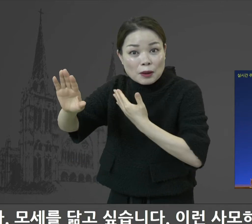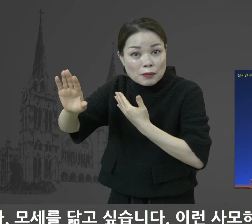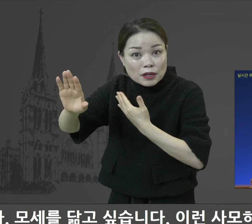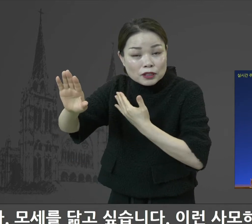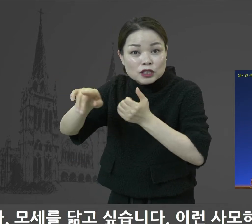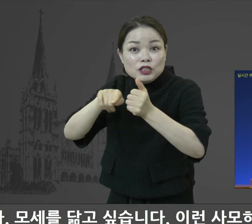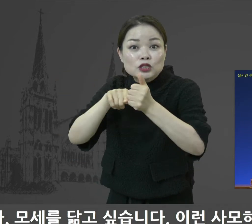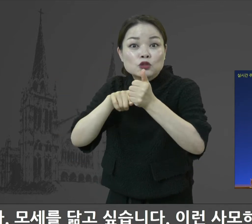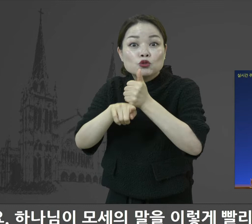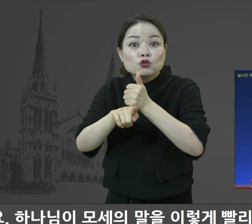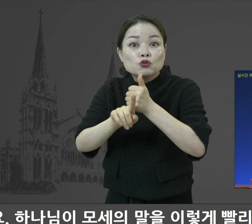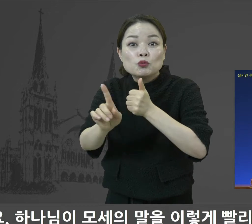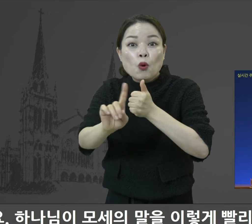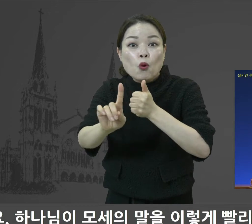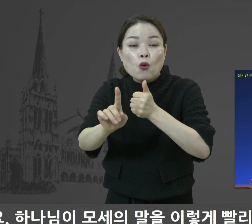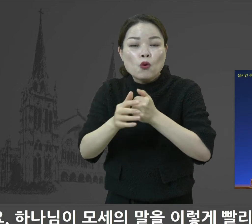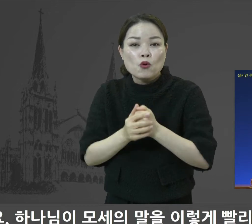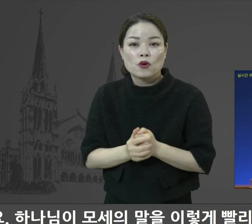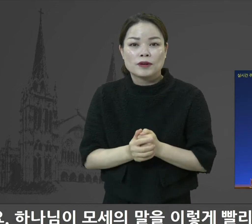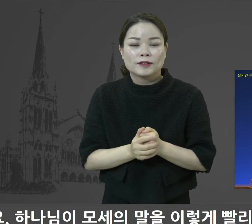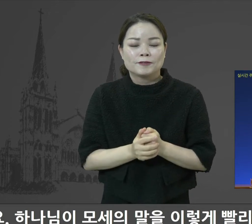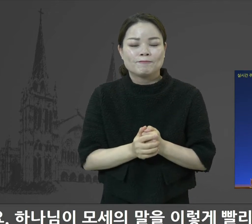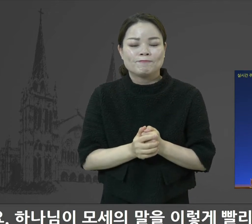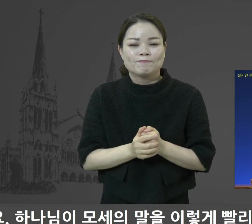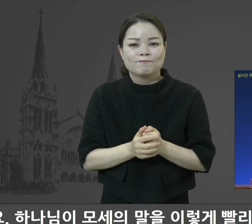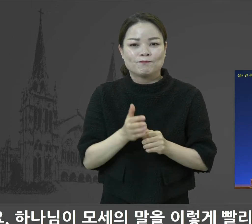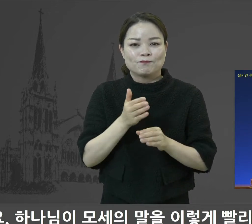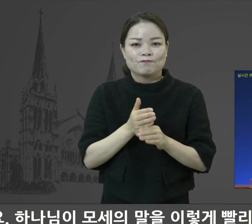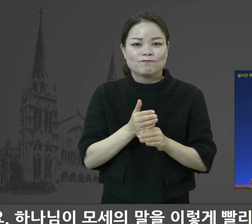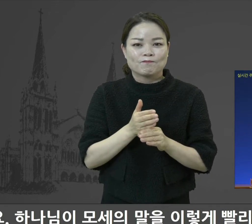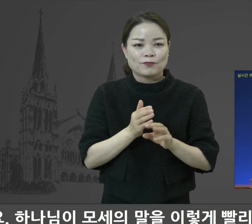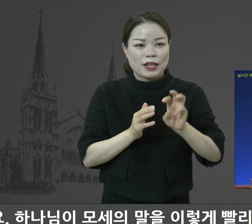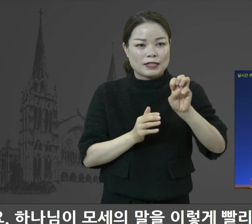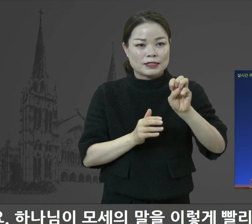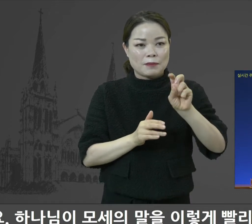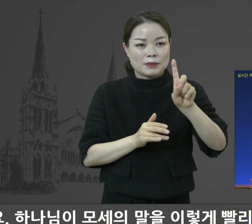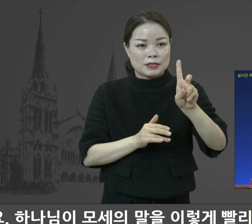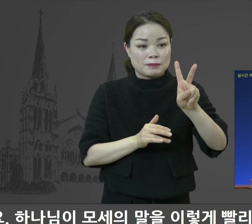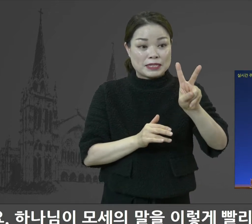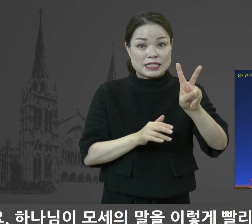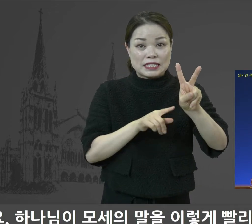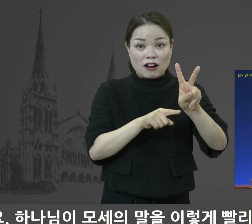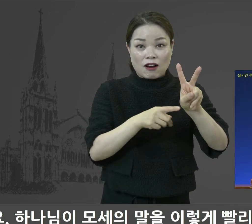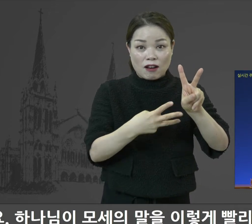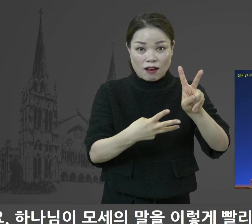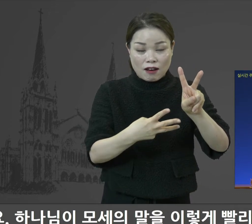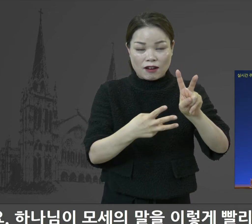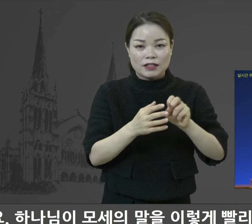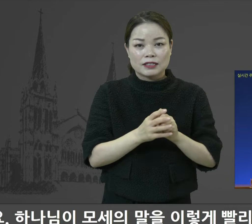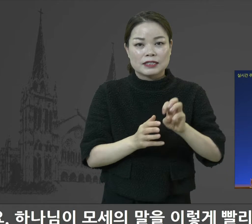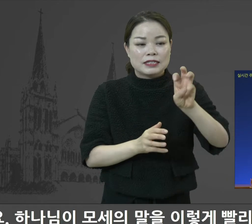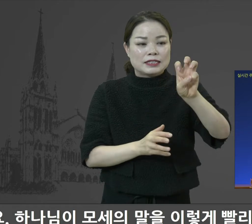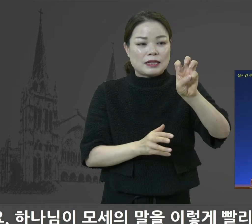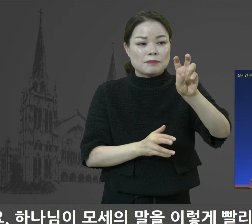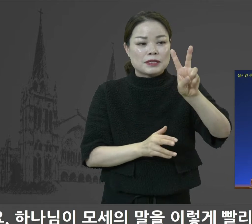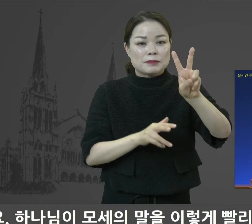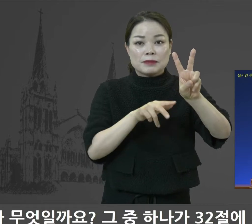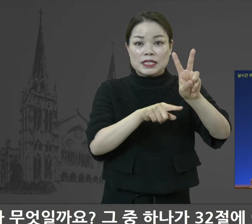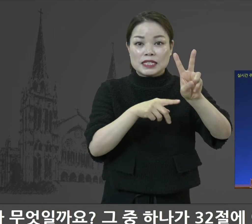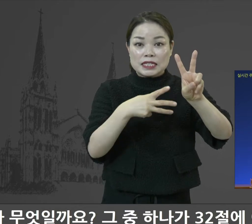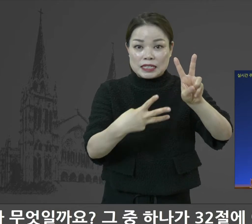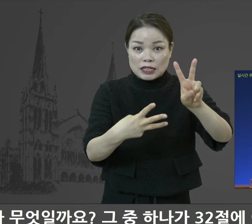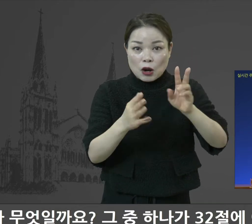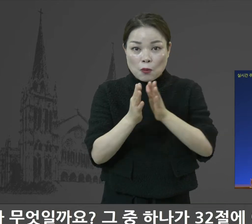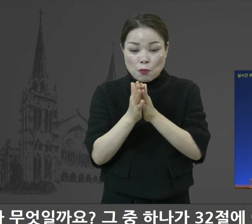있었던 이유가 무엇일까요? 그중 하나가 32절에 이 단서가 나옵니다. 32절